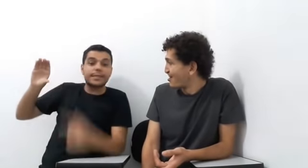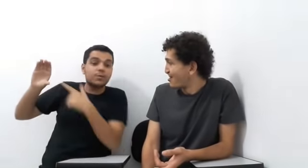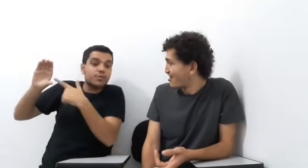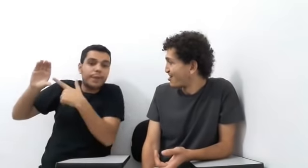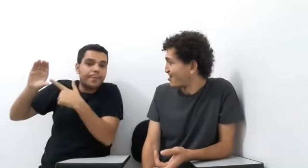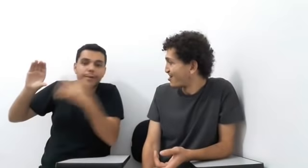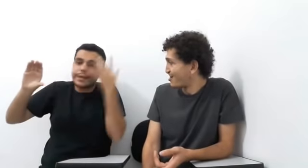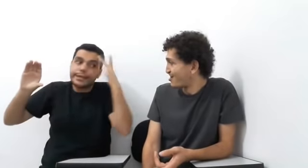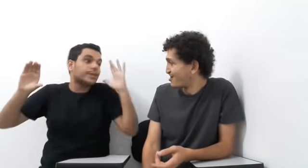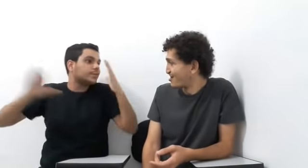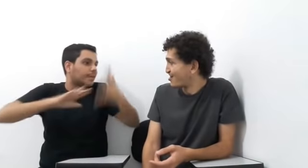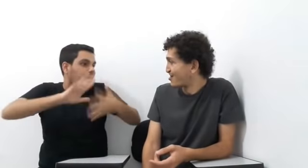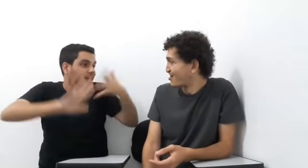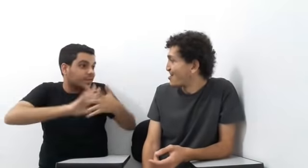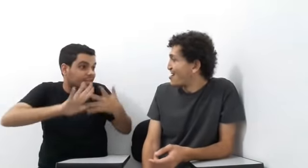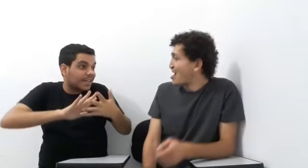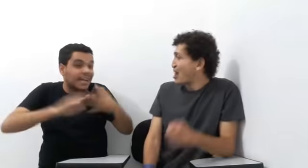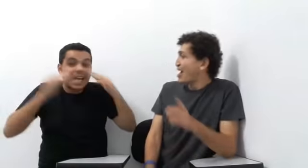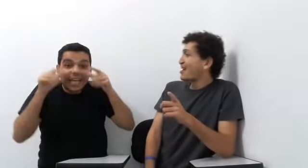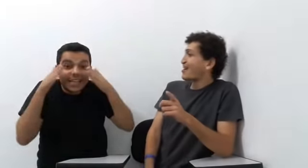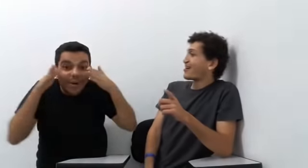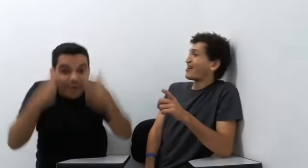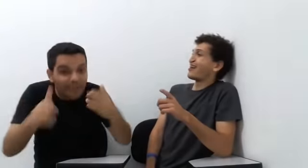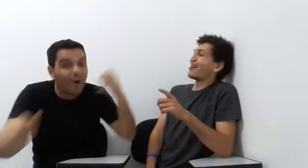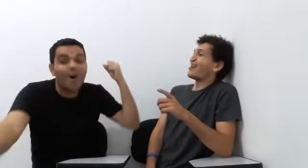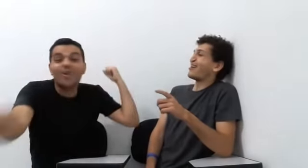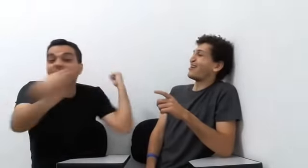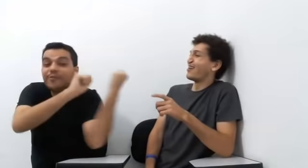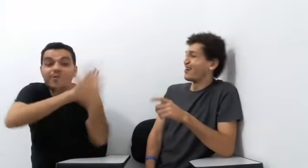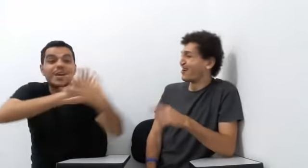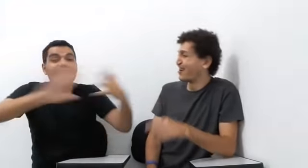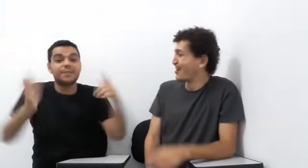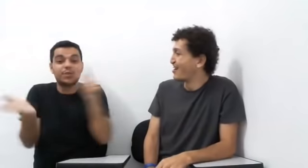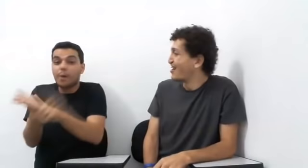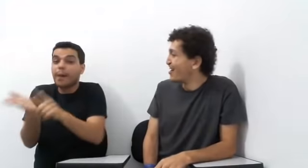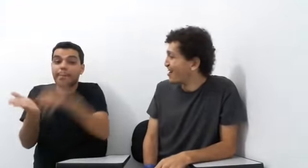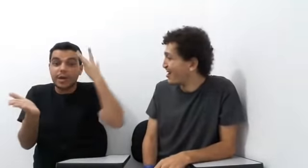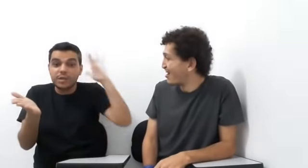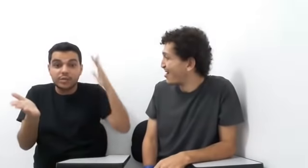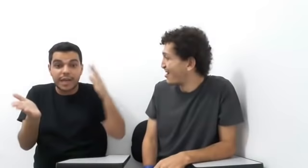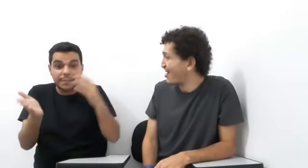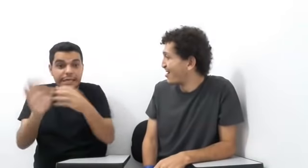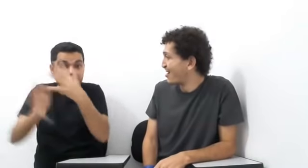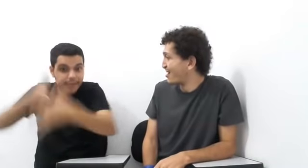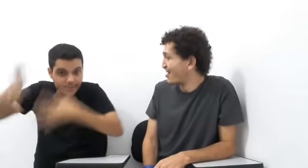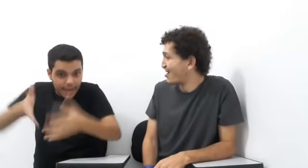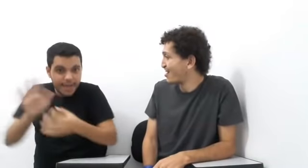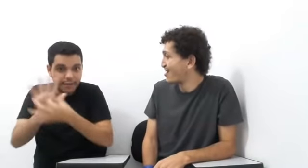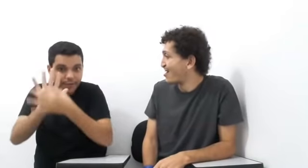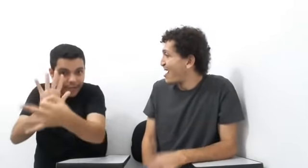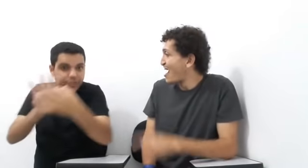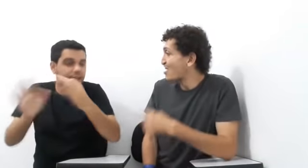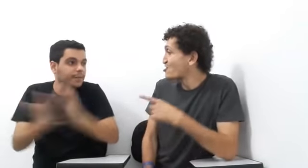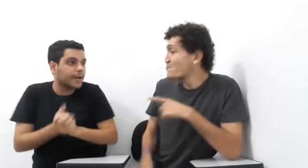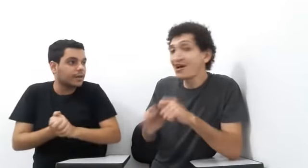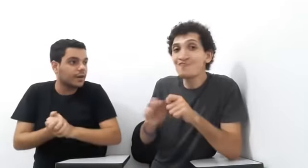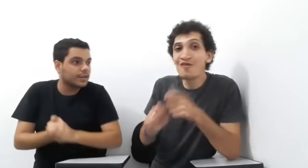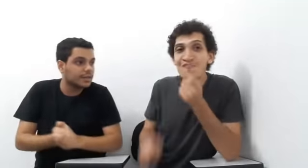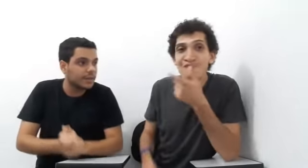de papel aqui e não saber língua de sinais. Então, o foco é fluência, pessoal. Papel não sabe Libras, tá? Fica a dica aí pra Aí nós. uma